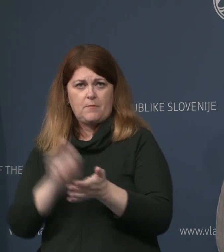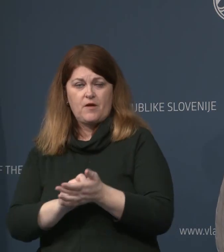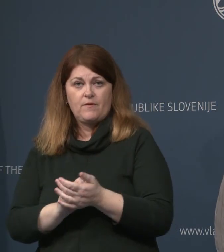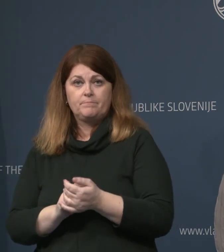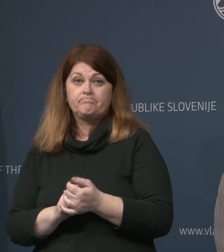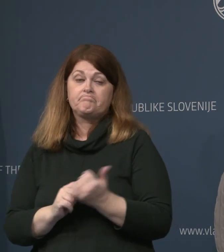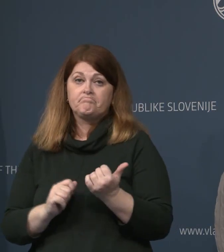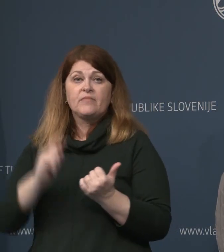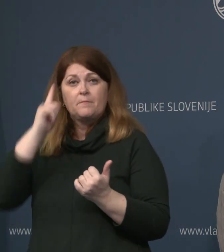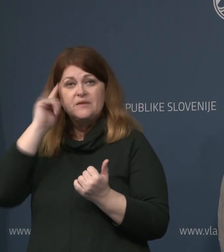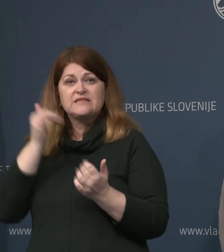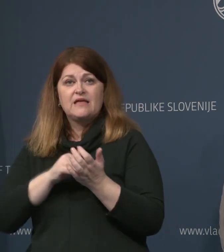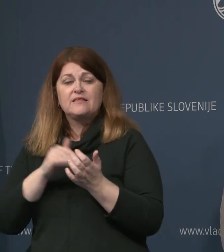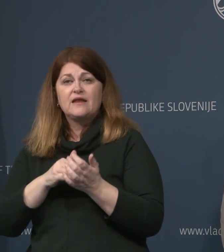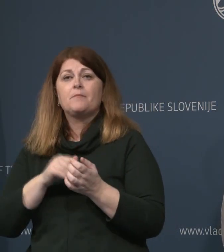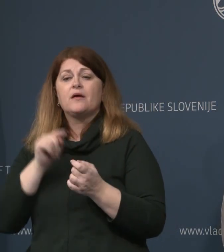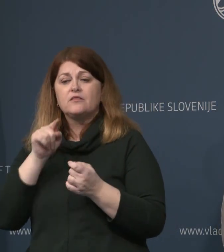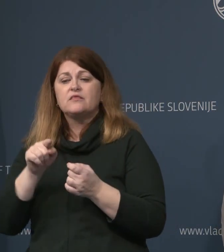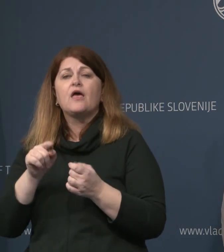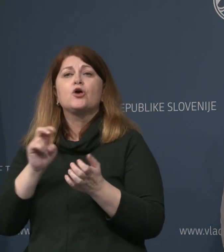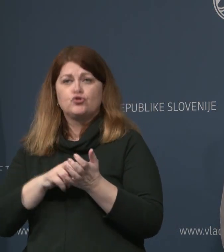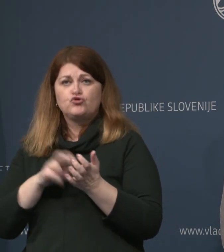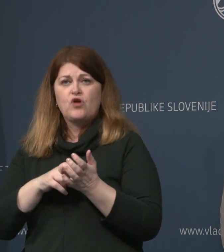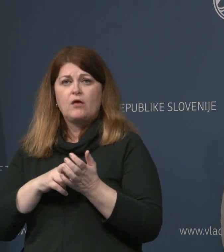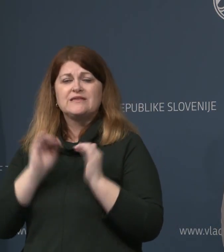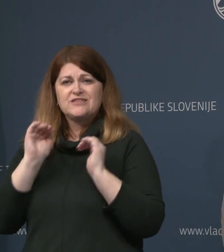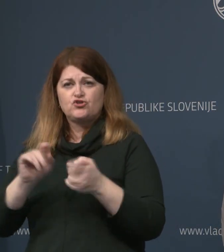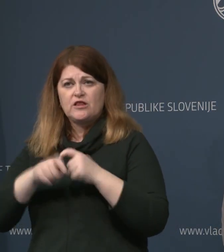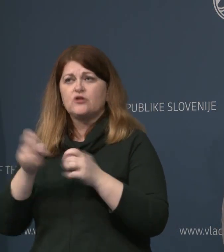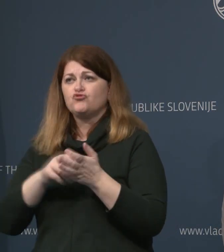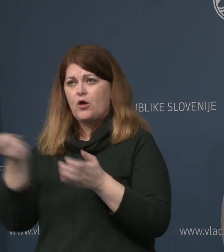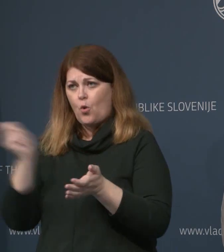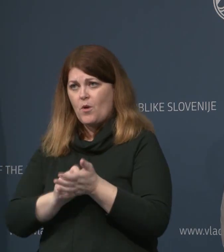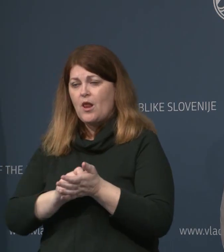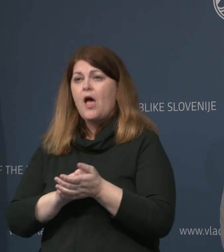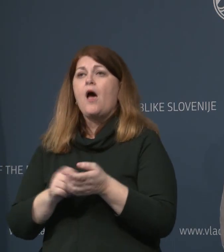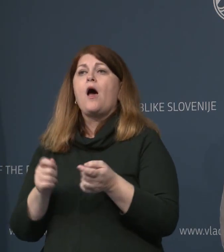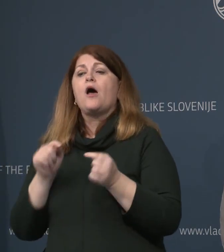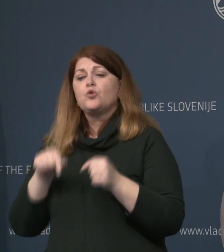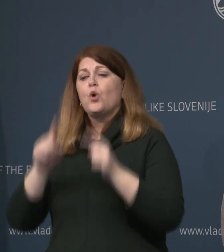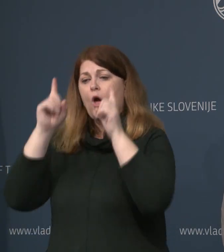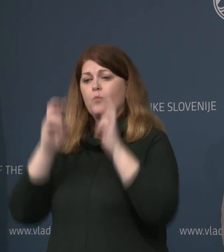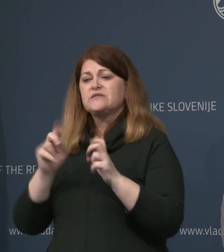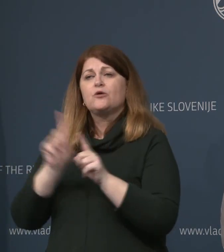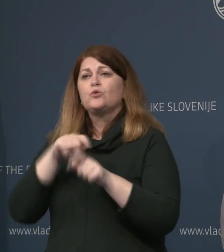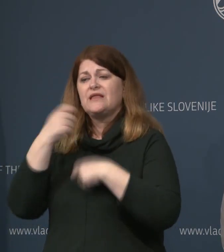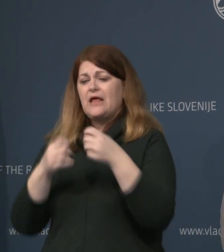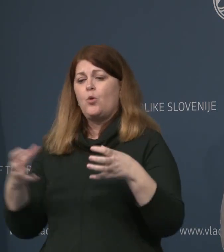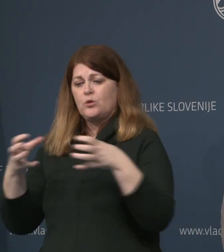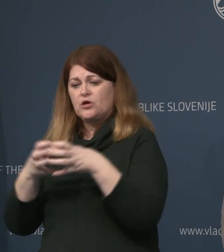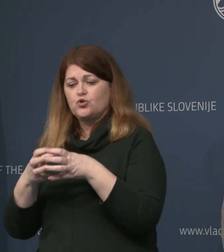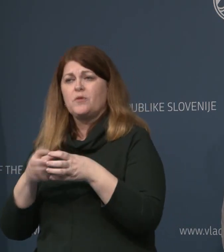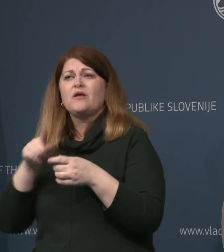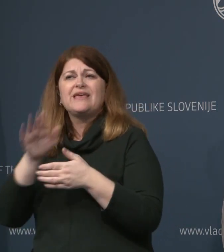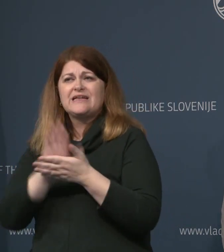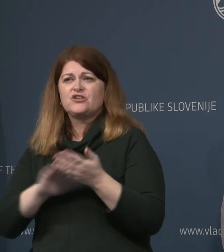Mislim, da je treba teh zaščitnih sredstev nabaviti vsekakor še in bomo tudi v to šli, no tukaj obstaja tudi ena delovna skupina, ki jo prej v